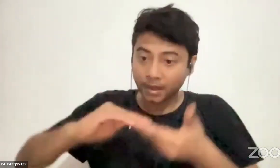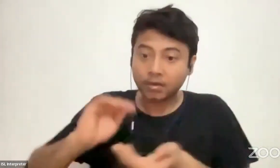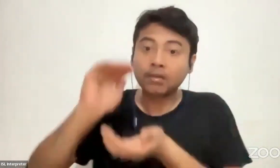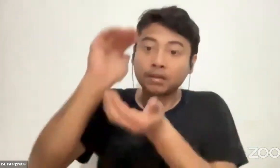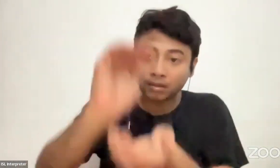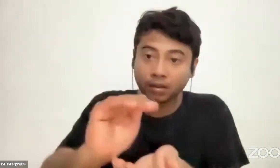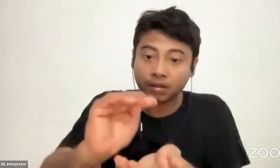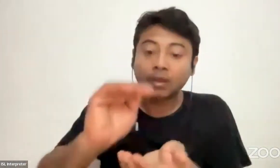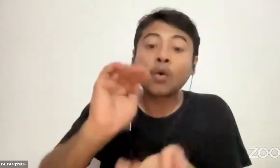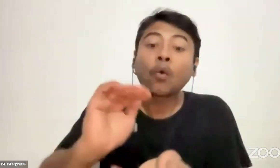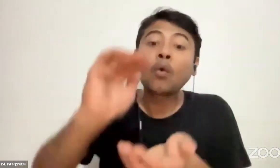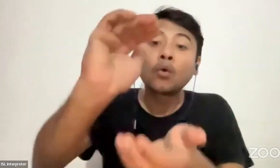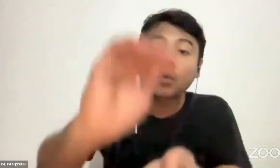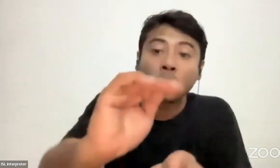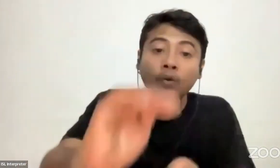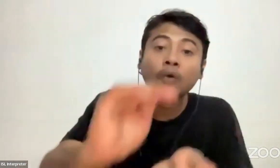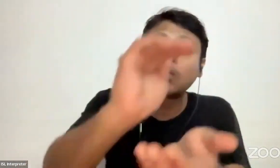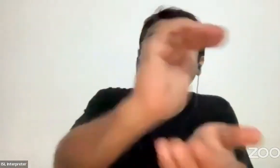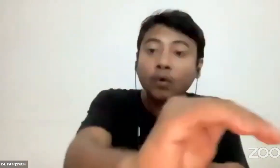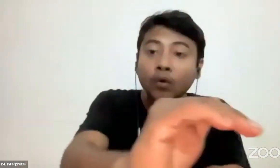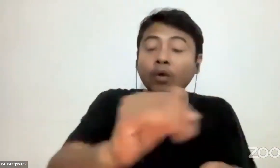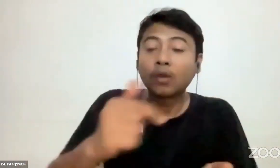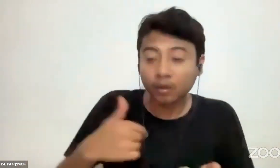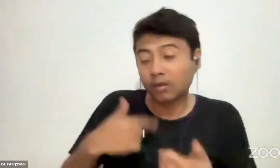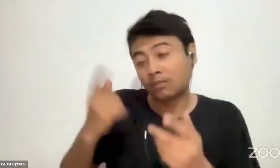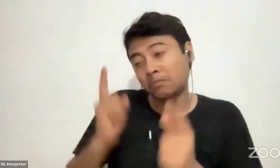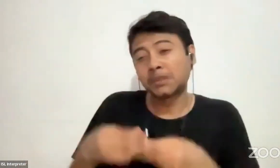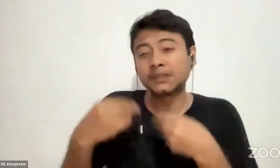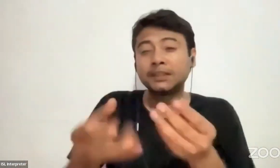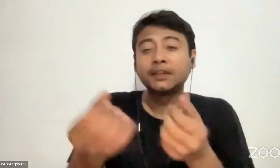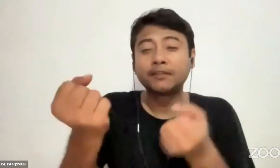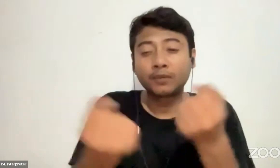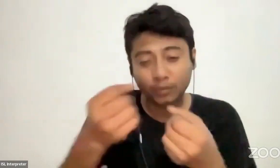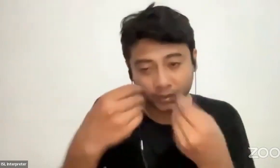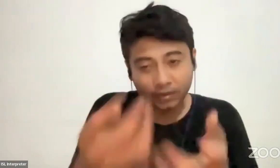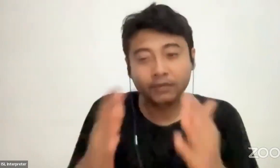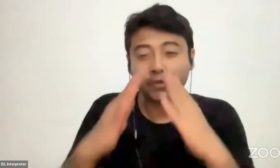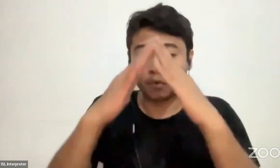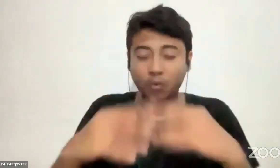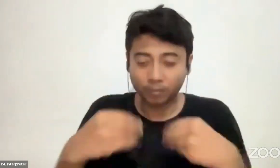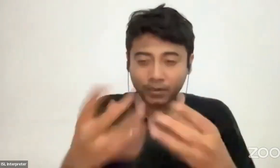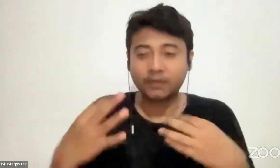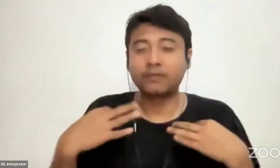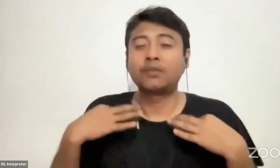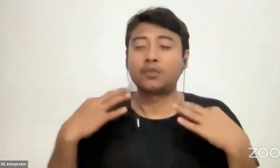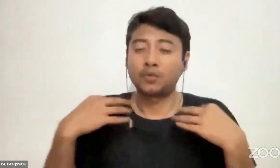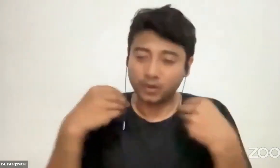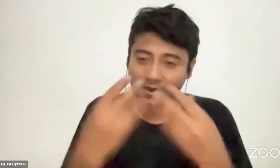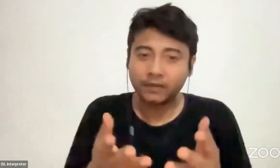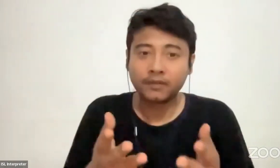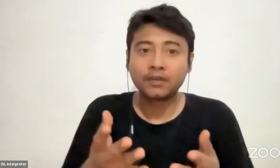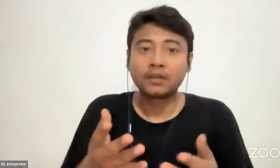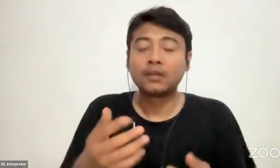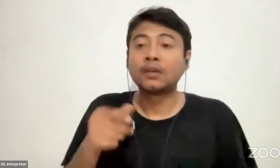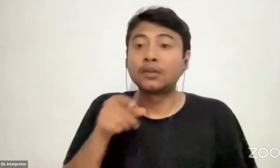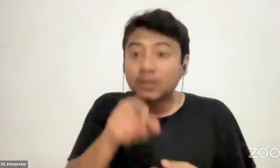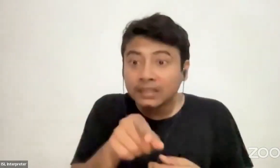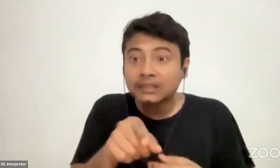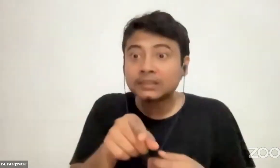की हुई चीजें जैसे घर, गाड़ी, कपड़ा, सब हम क्या सकते हैं, प्रेम कर लेते हैं उससे,